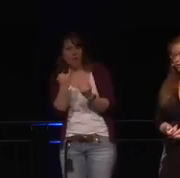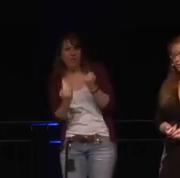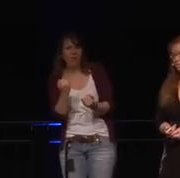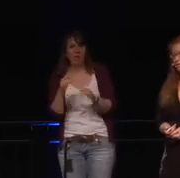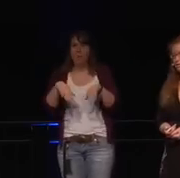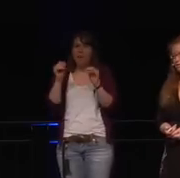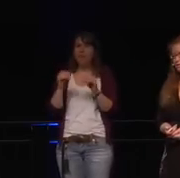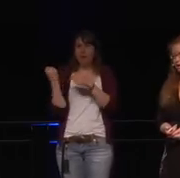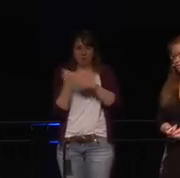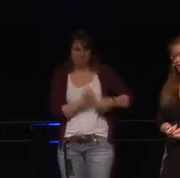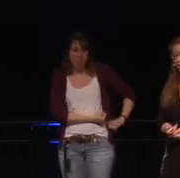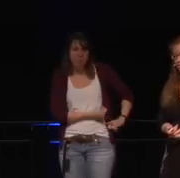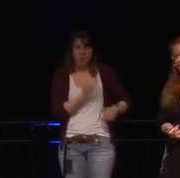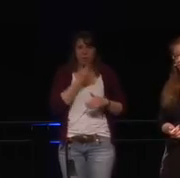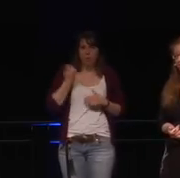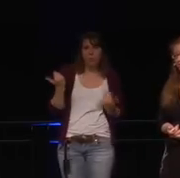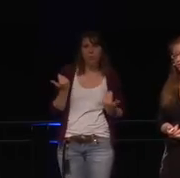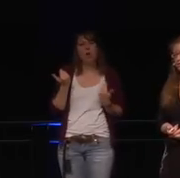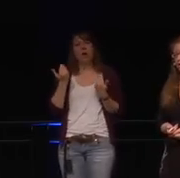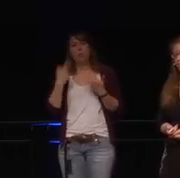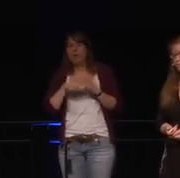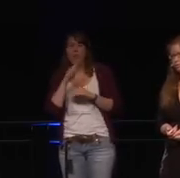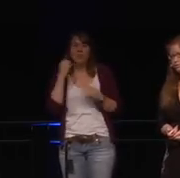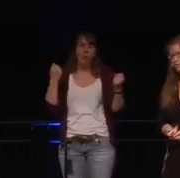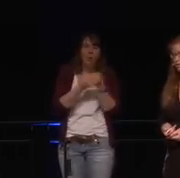introducción de los cinturones de seguridad,